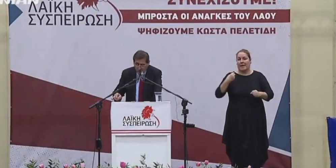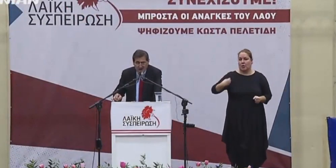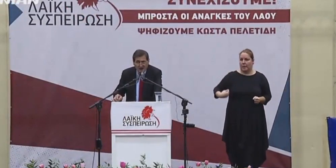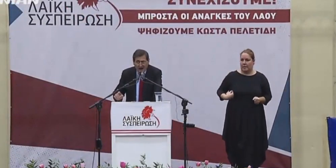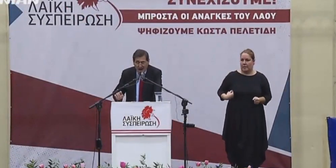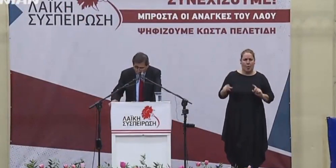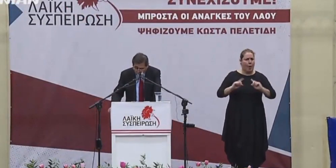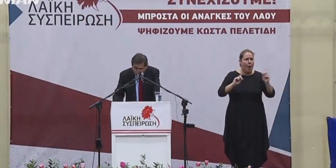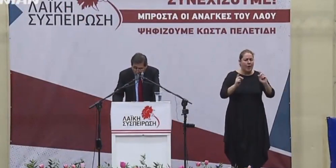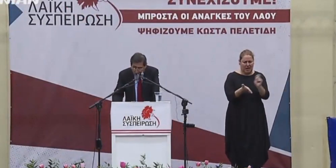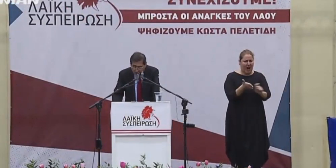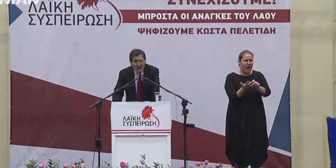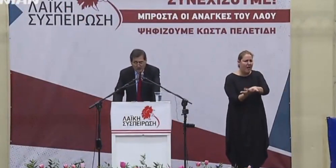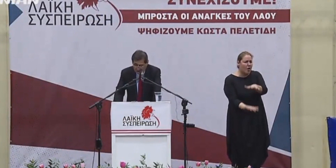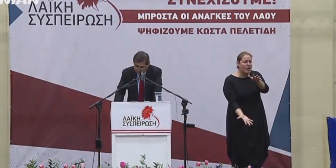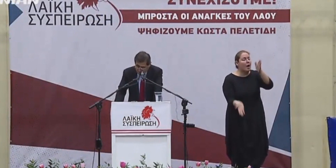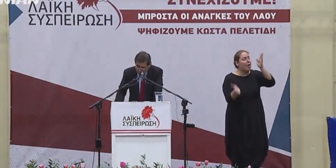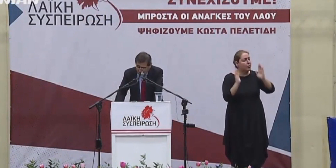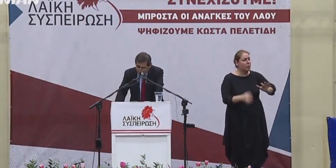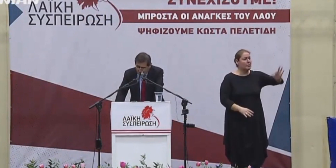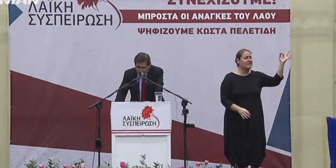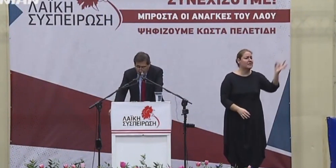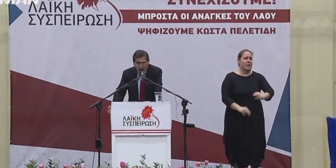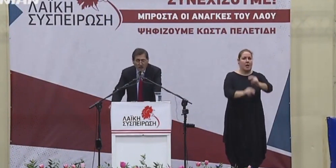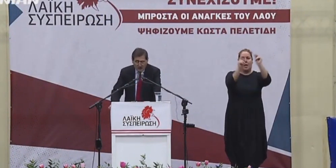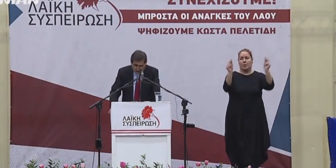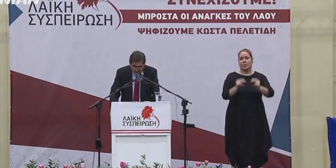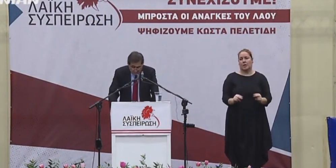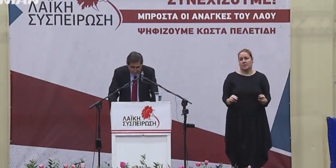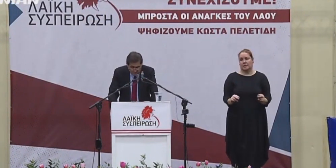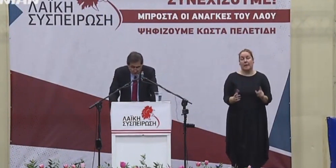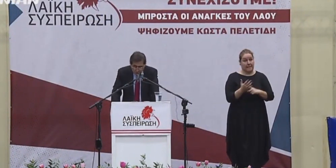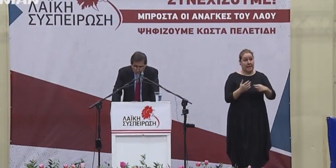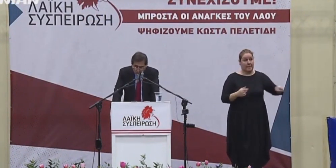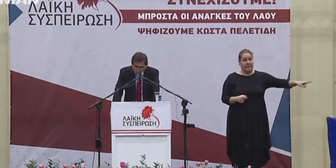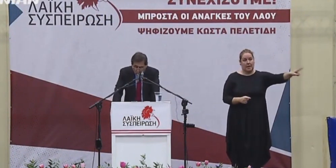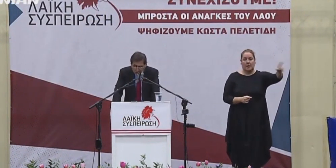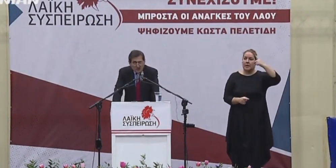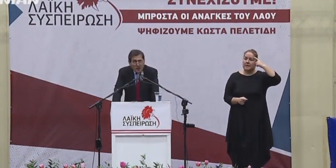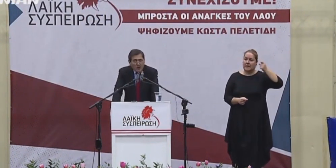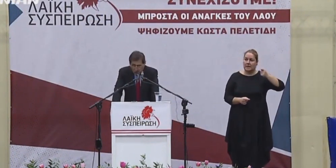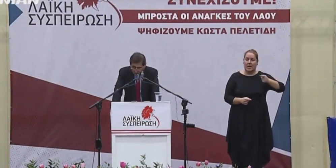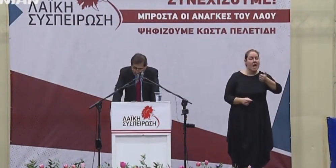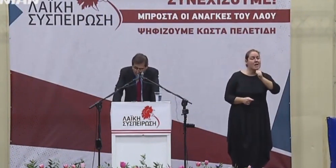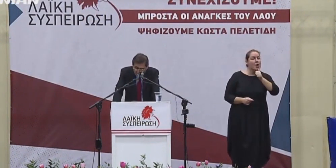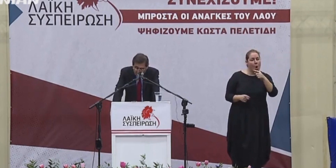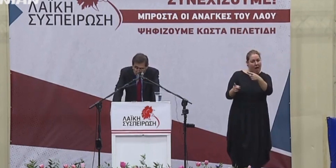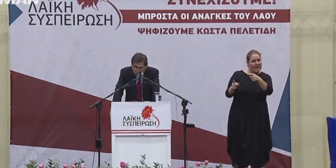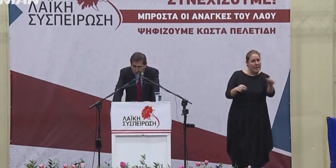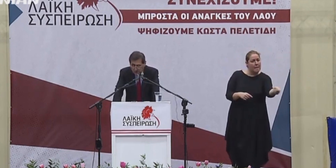χωρίς γραφειοκρατία να έχουν άρτια αποτελέσματα. Πρέπει να γνωρίζετε ότι το νερό που